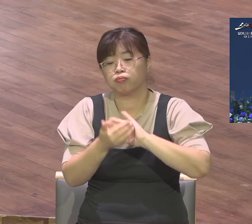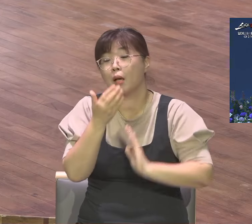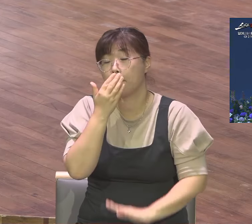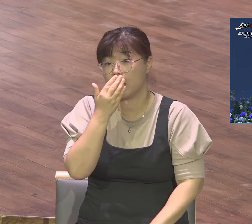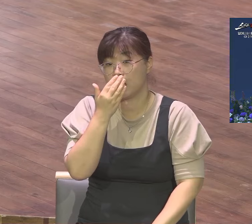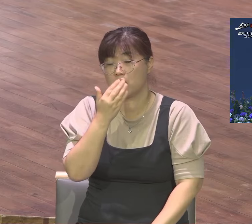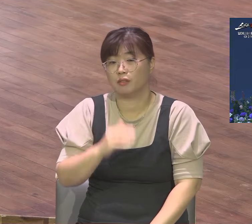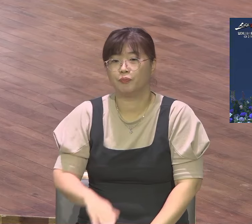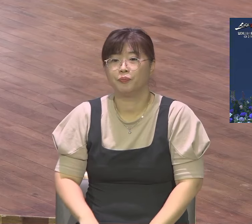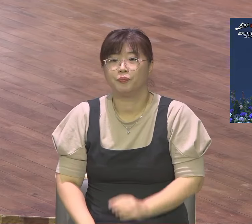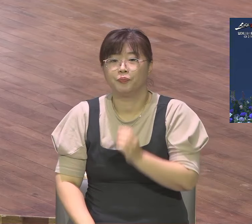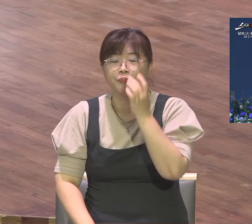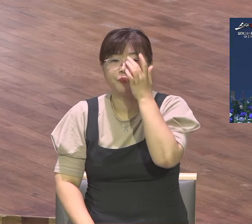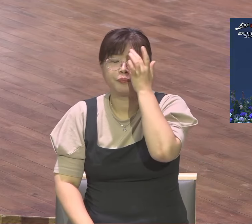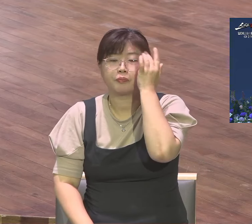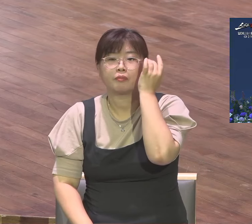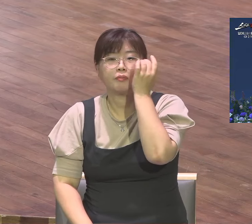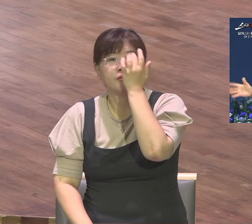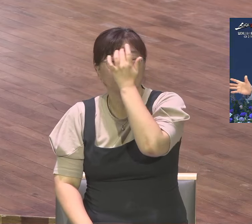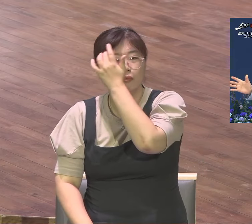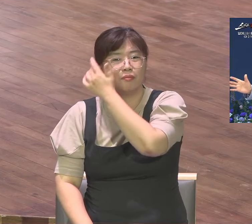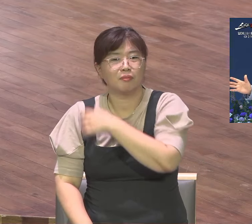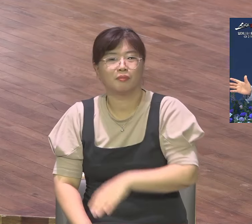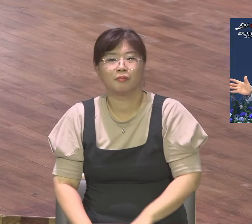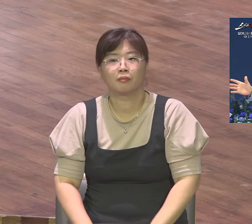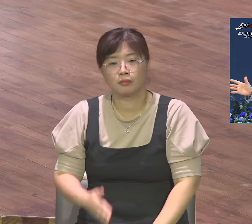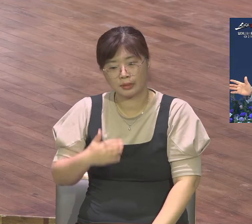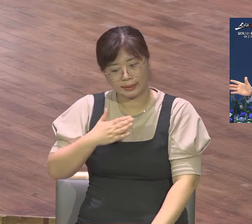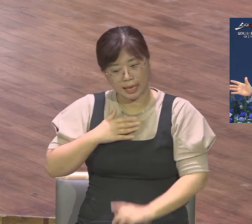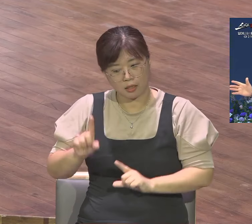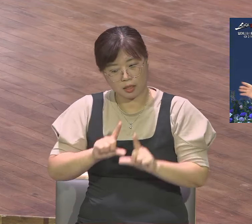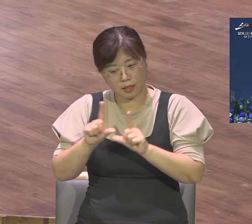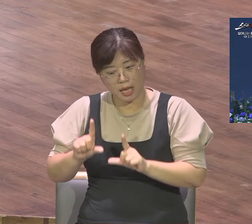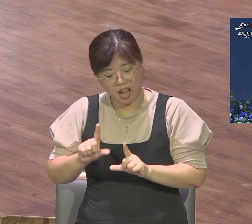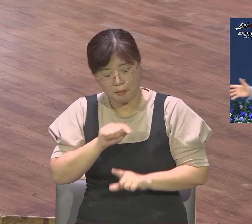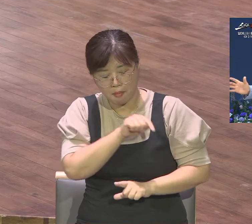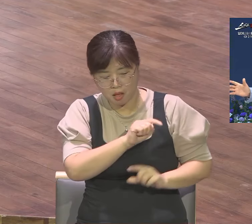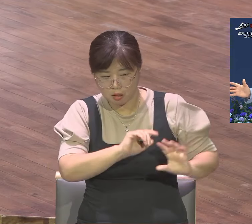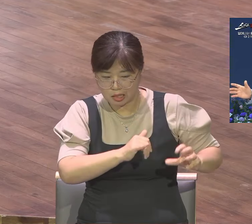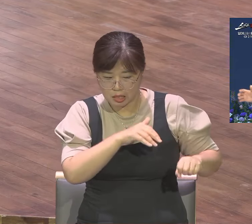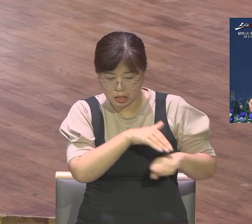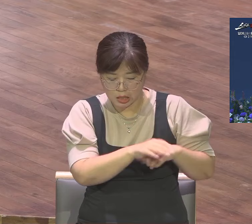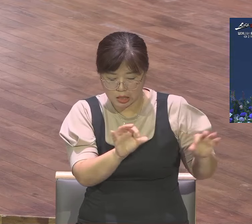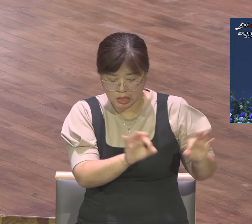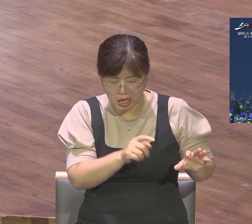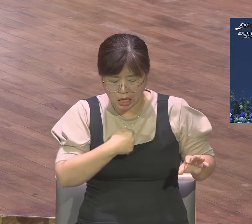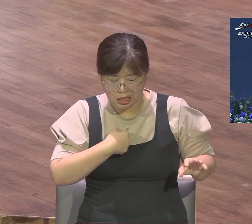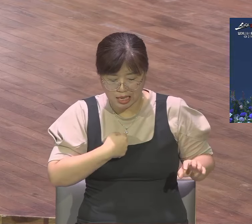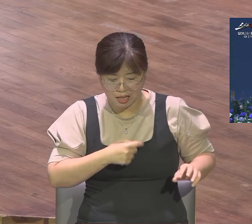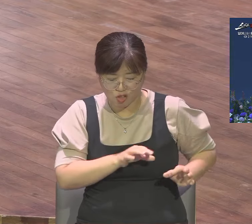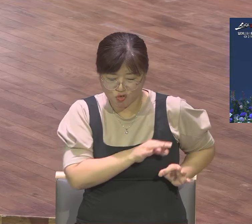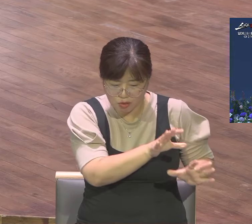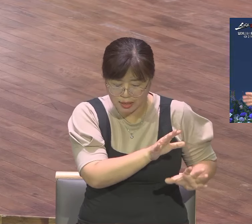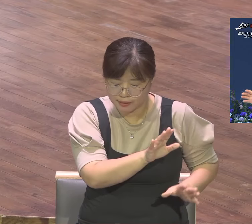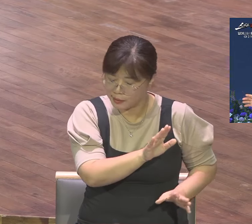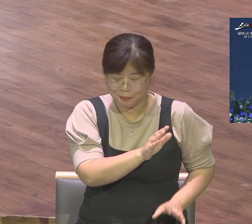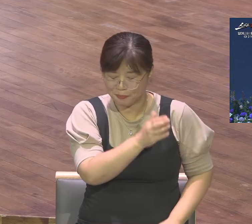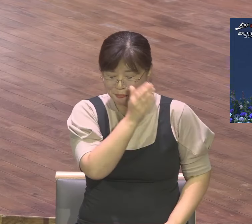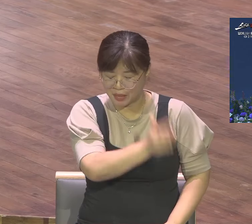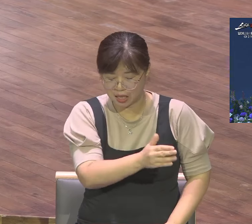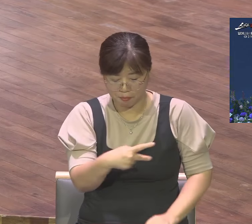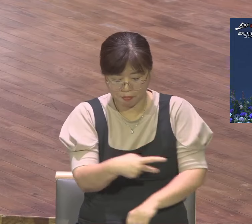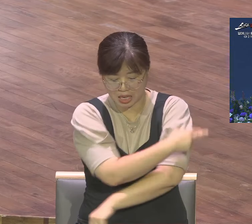맛이에요. 내 삶은 모든 게 영혼에 투자된 것이다. 영혼을 위해 사는 것이다. 일시인 거 하나도